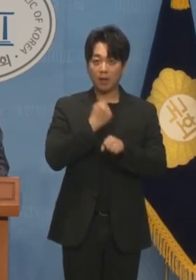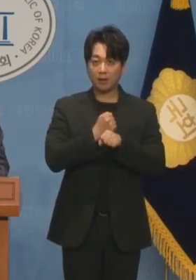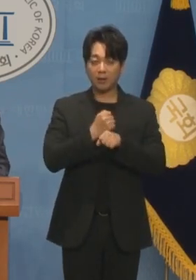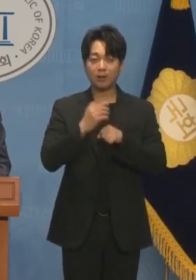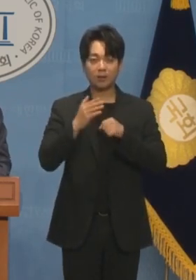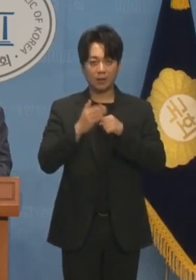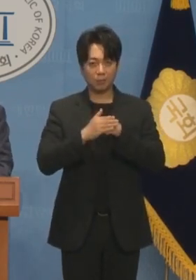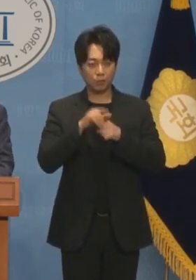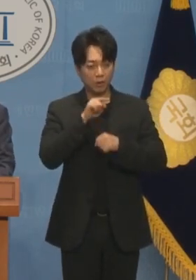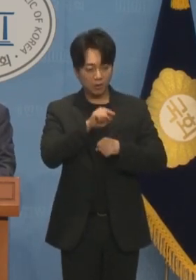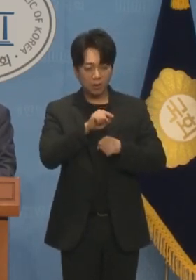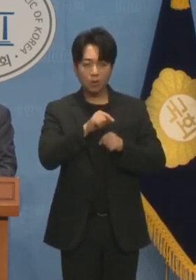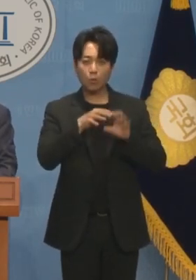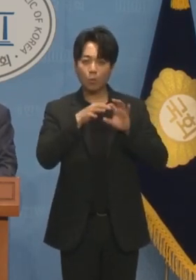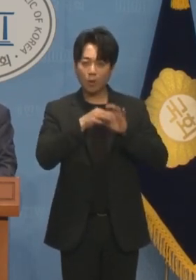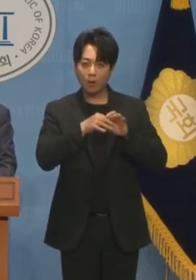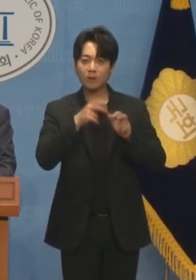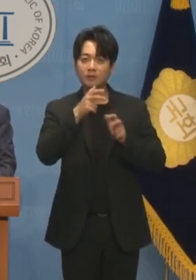견적을 뽑아봐도